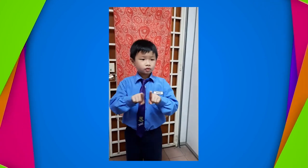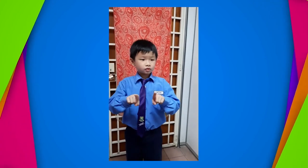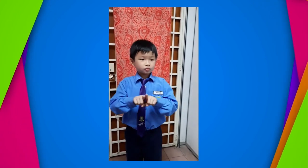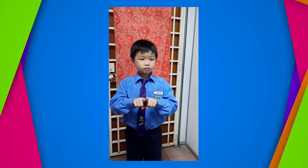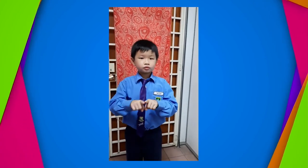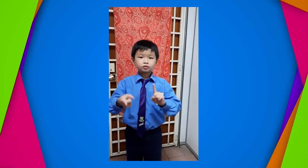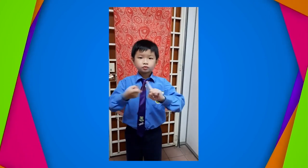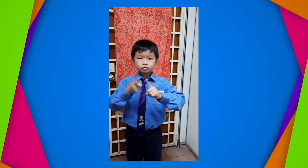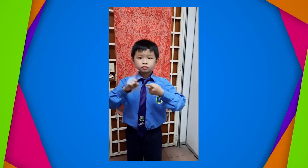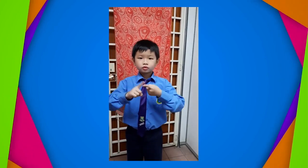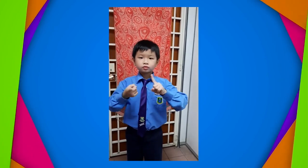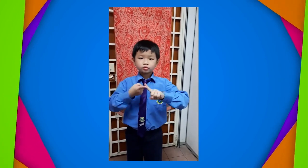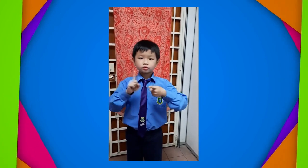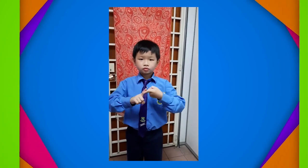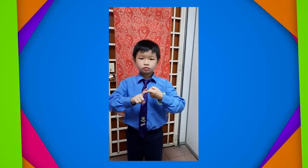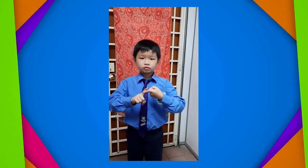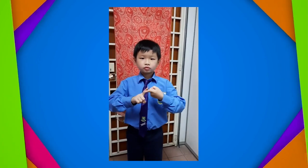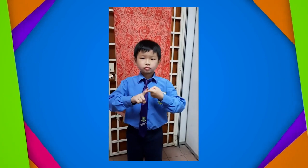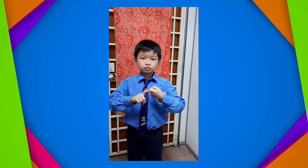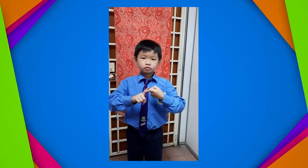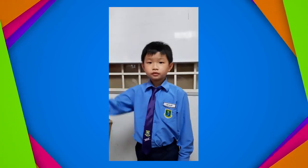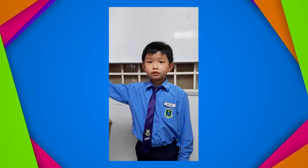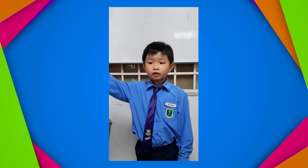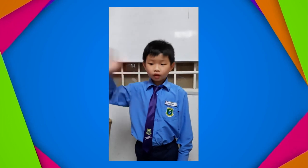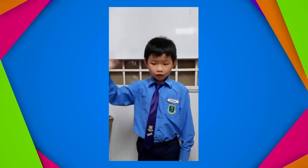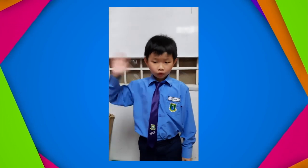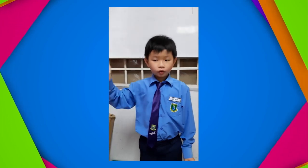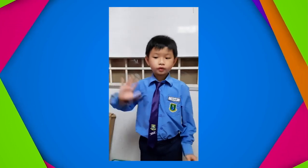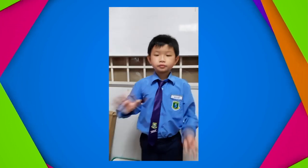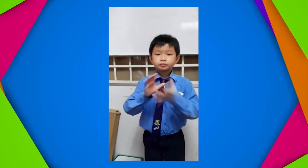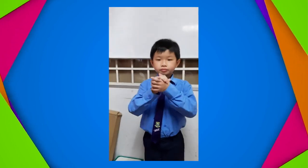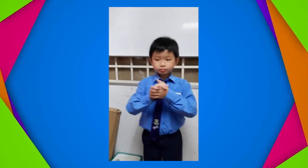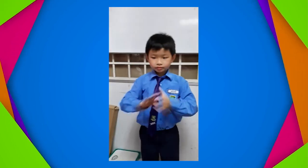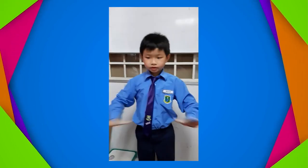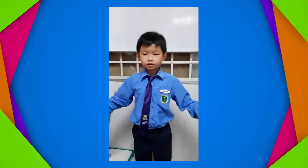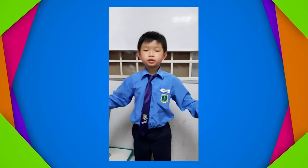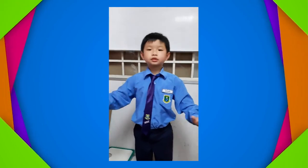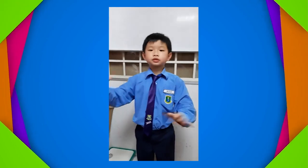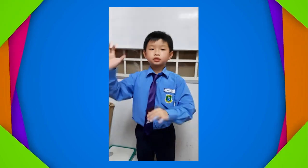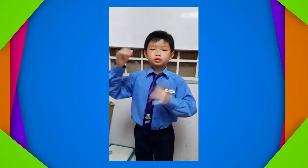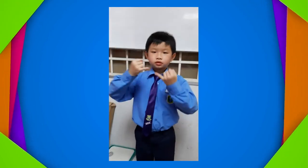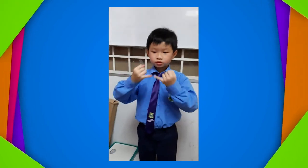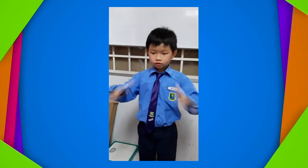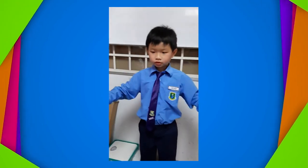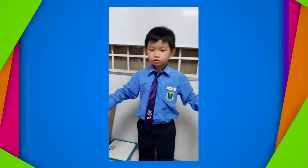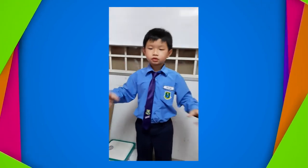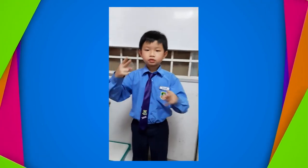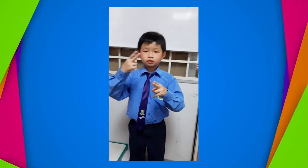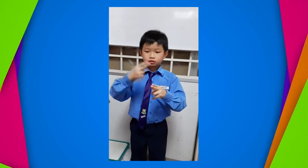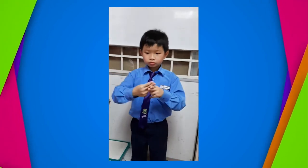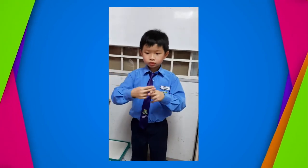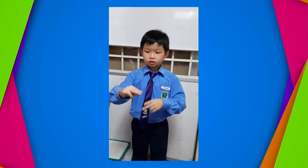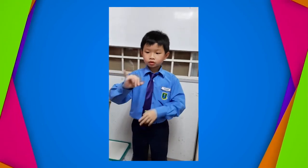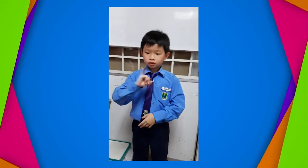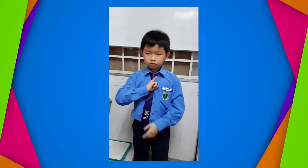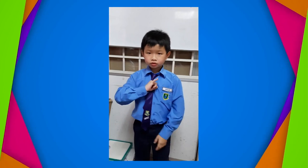belajar bersama-sama kawan-kawan. Hai, selamat